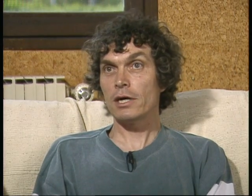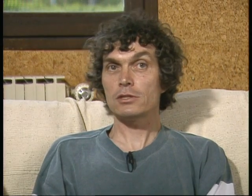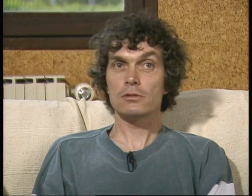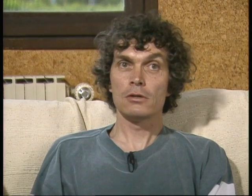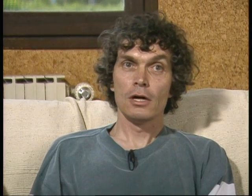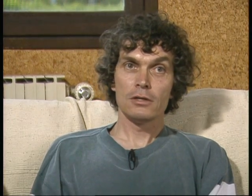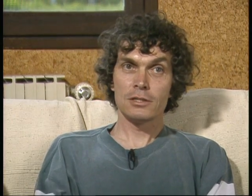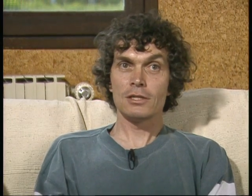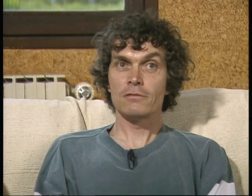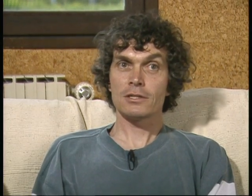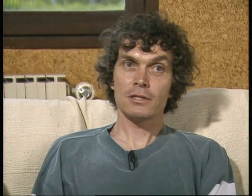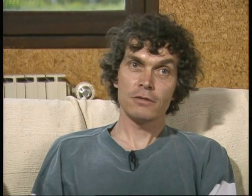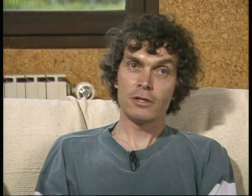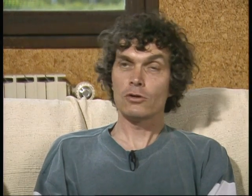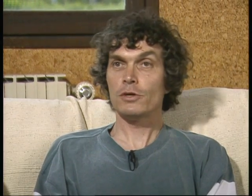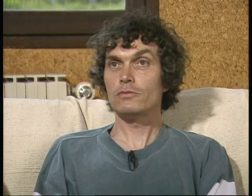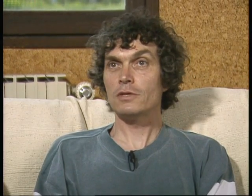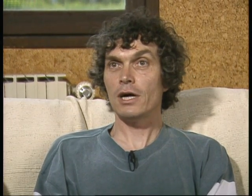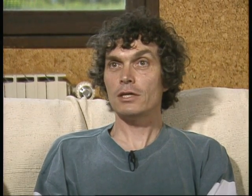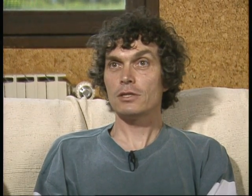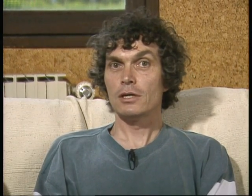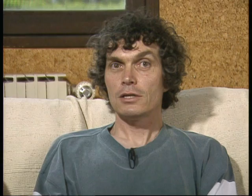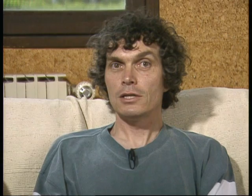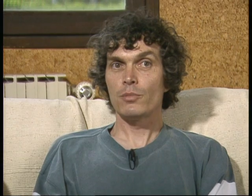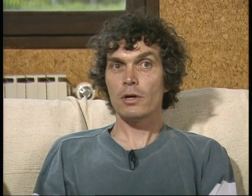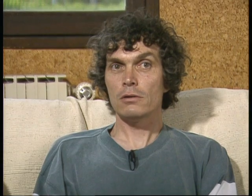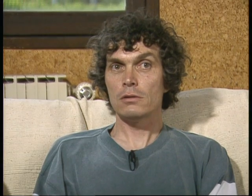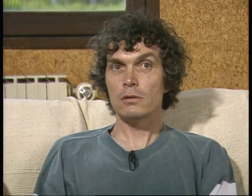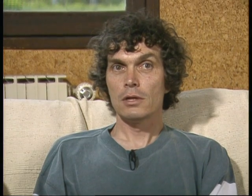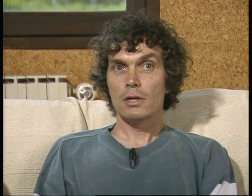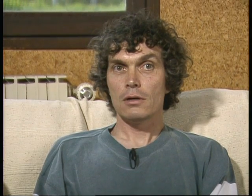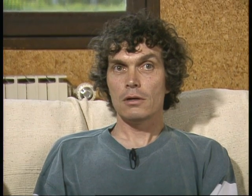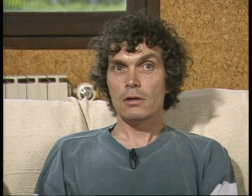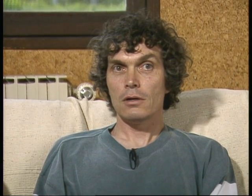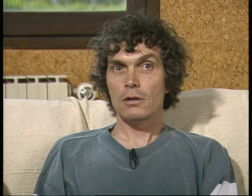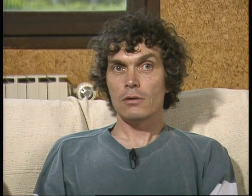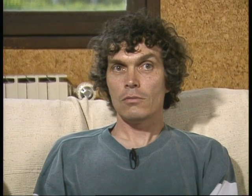du village, ses anniversaires, c'est avec les copains du village. Il n'est pas...